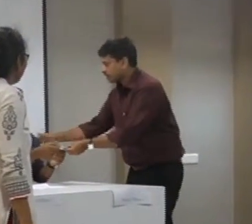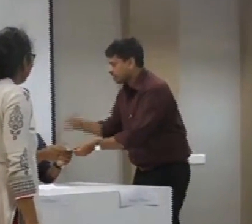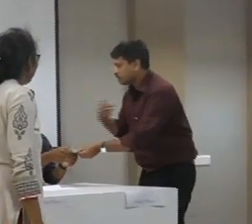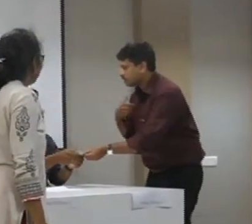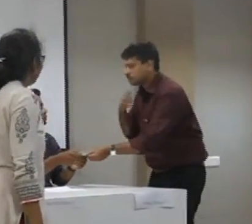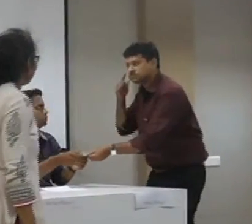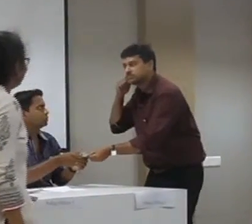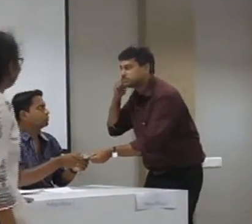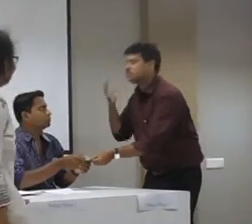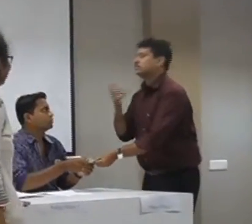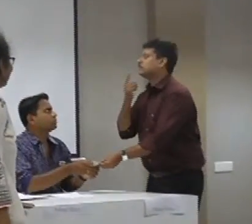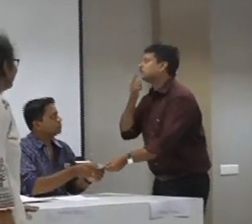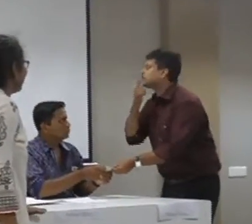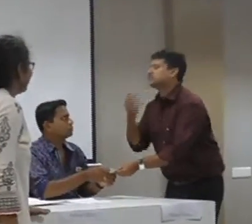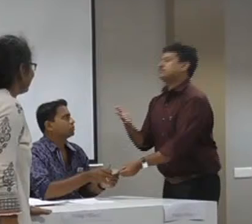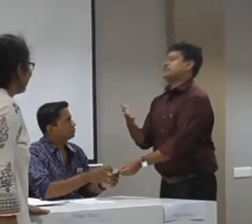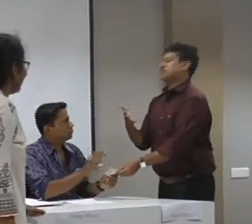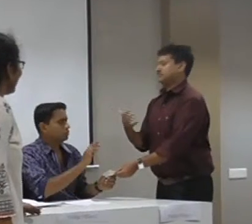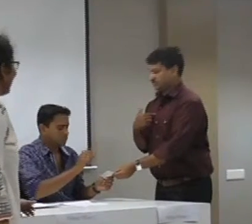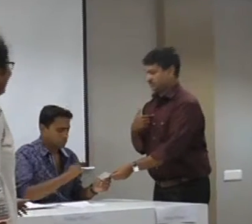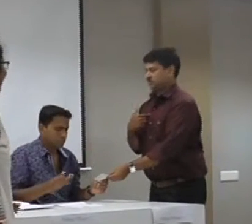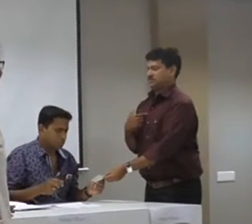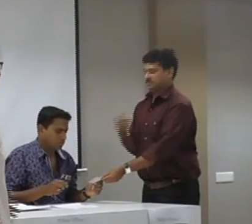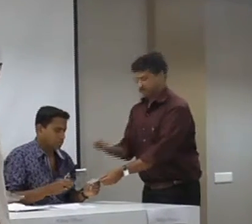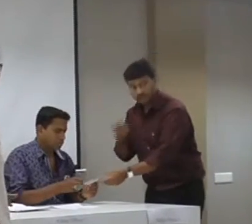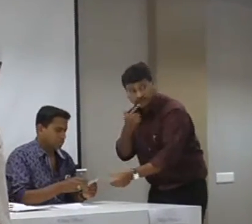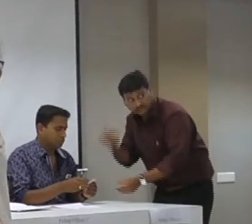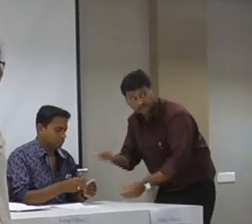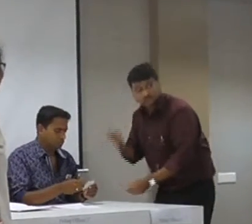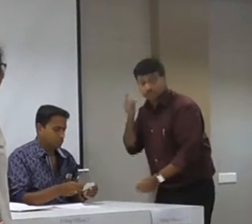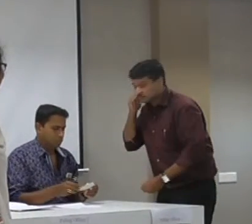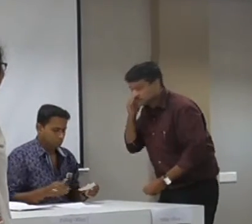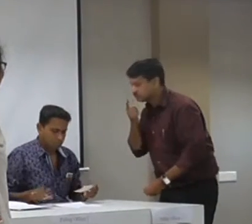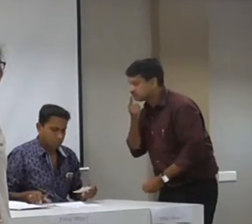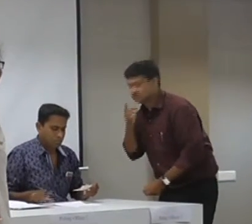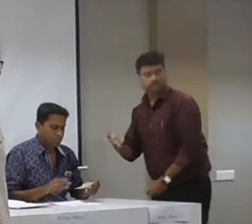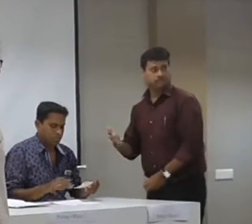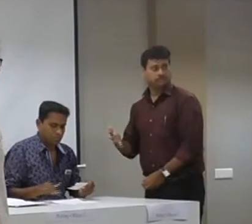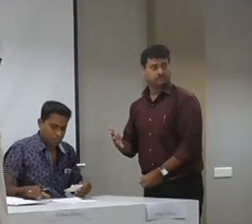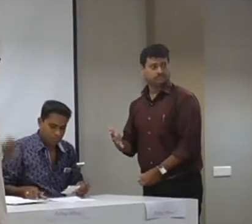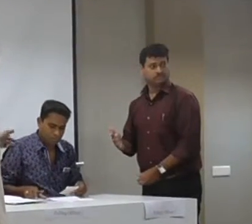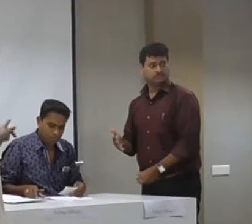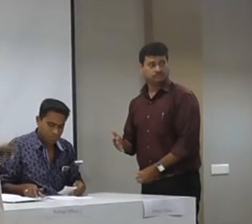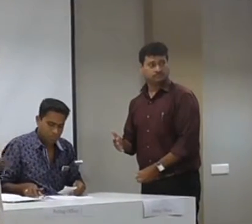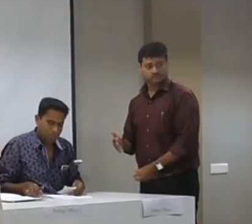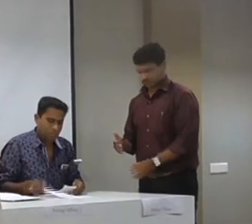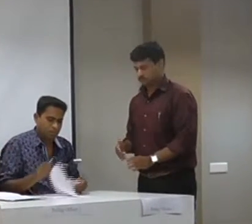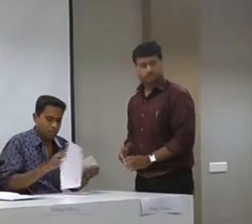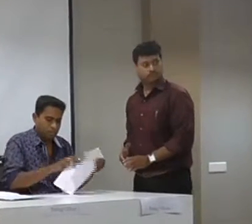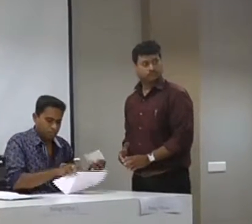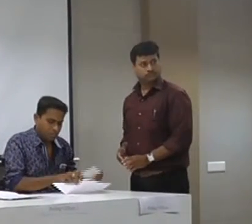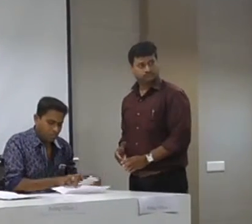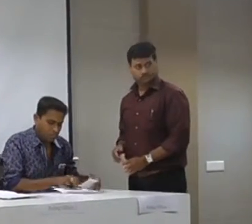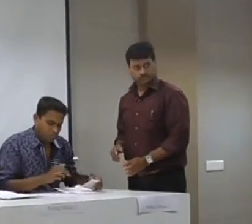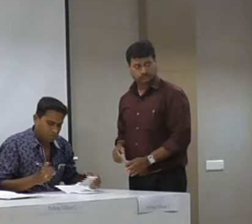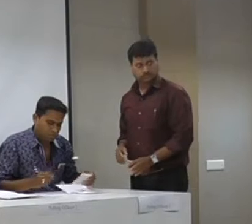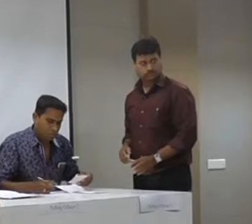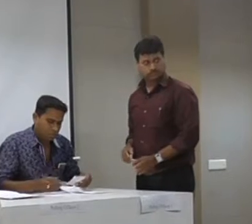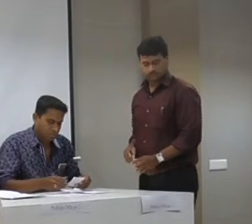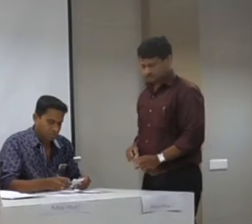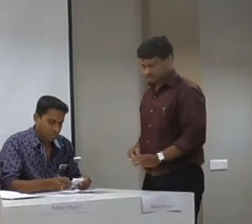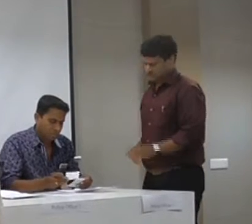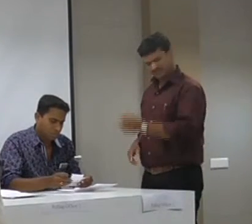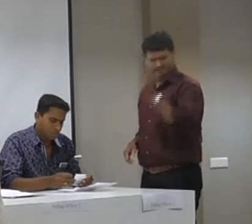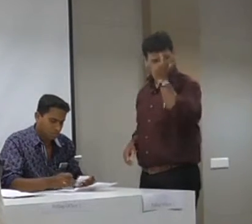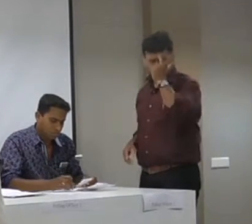ते पोलिंग ऑफिसर वन कडे यायचंय. मला काहीच ऐकू येत नाही आहे, त्यामुळे तो नाव सब